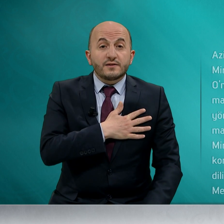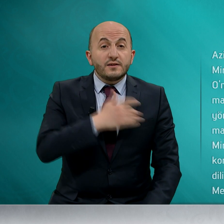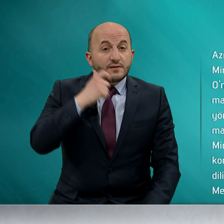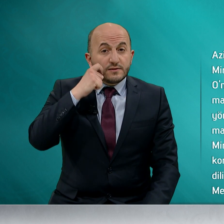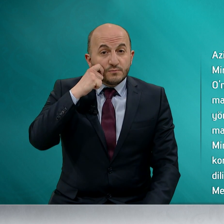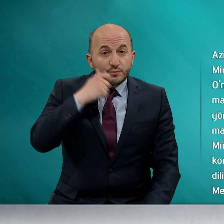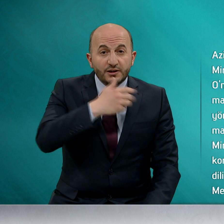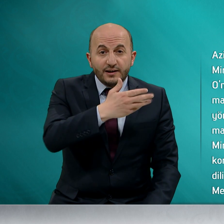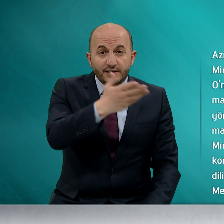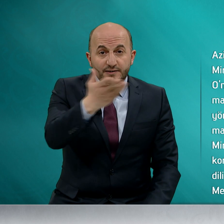Aziz müminler,